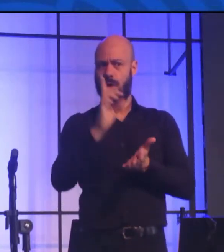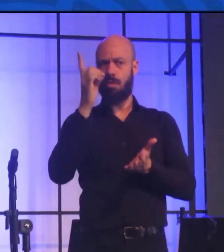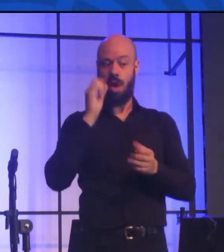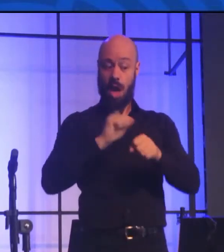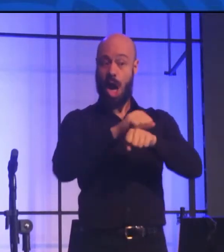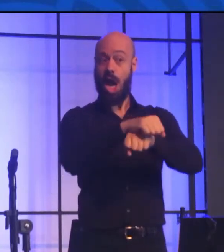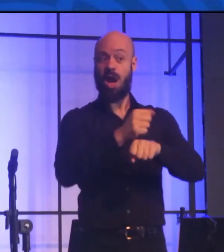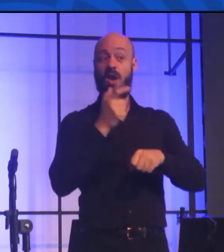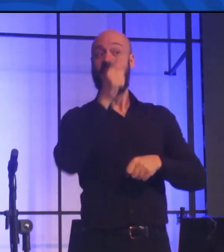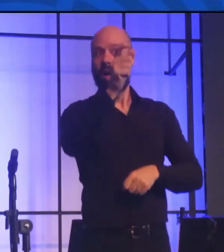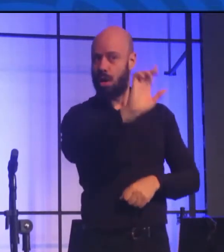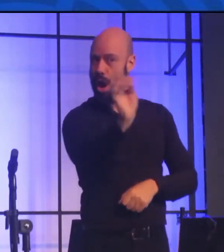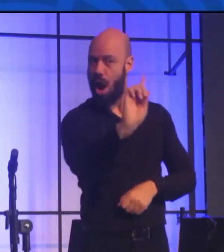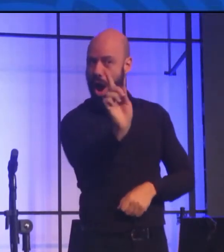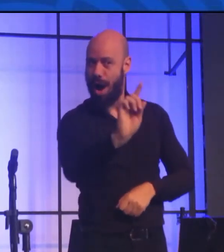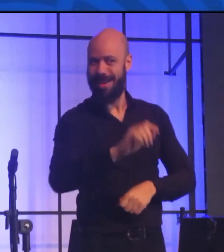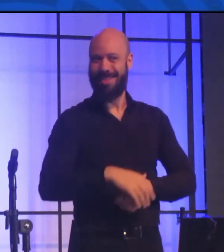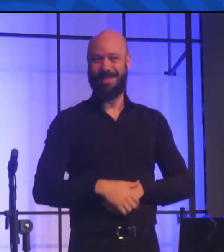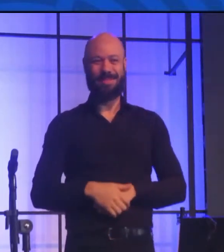Agora você imagina